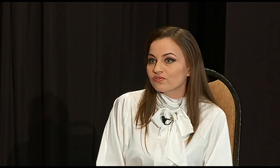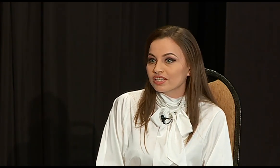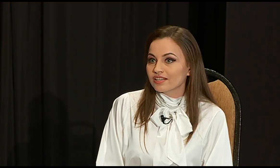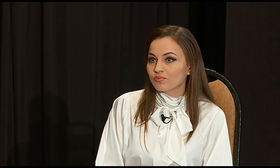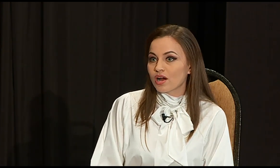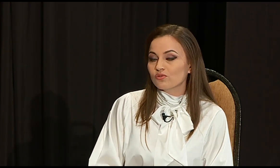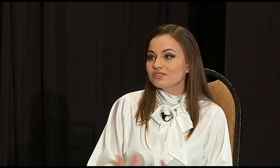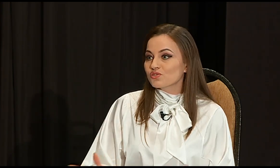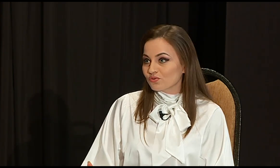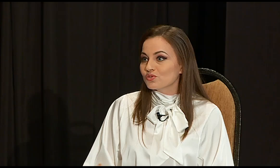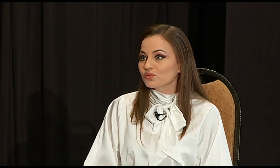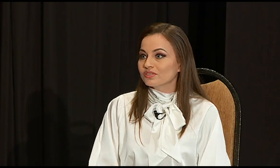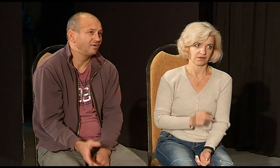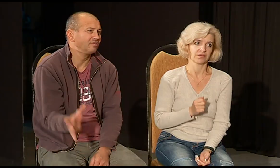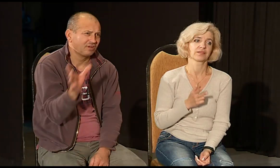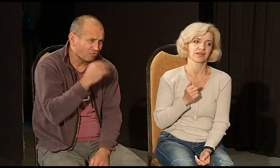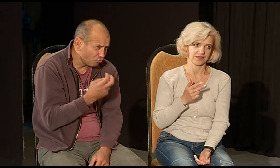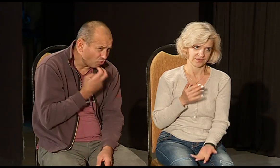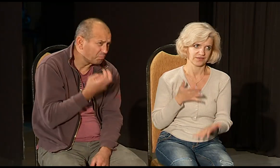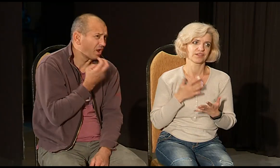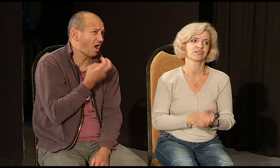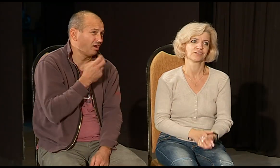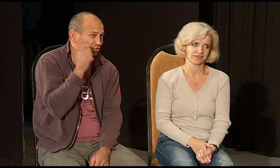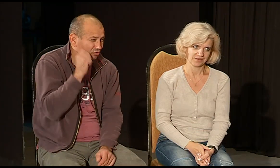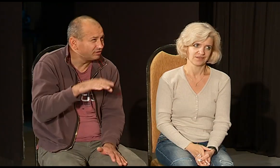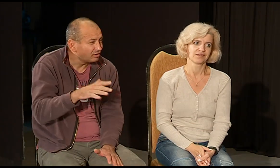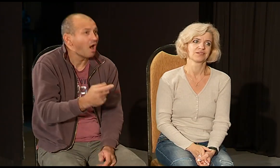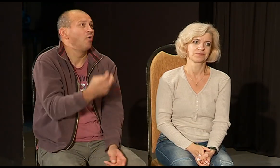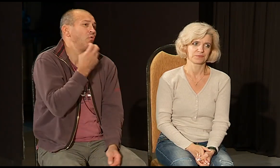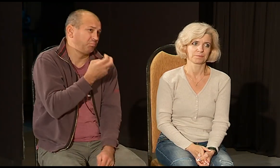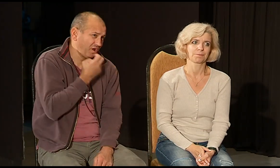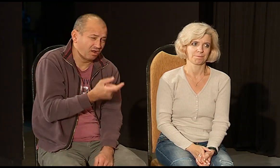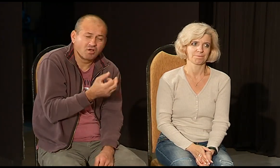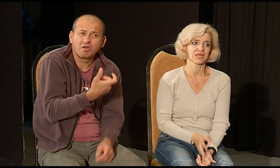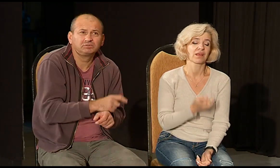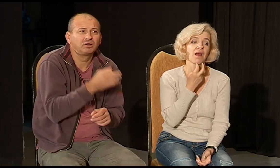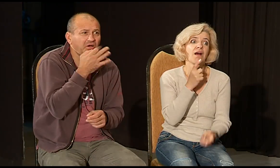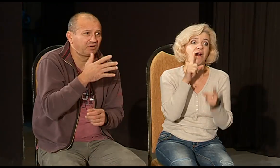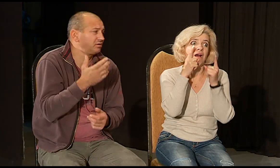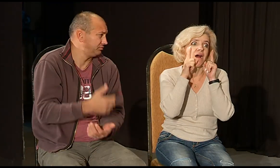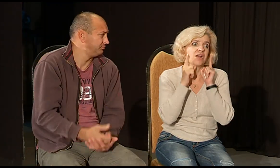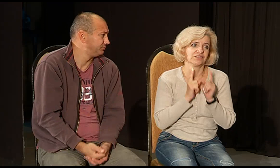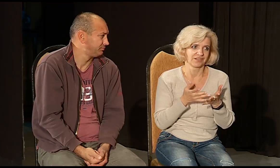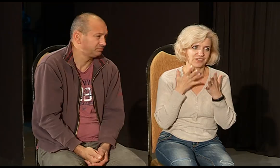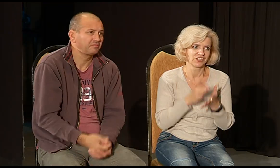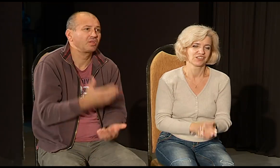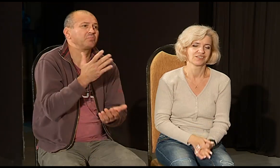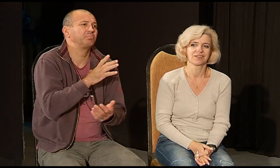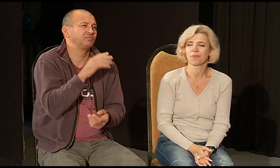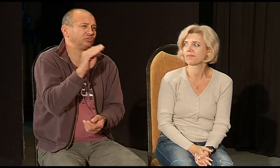clovnii hipoacuzici nu sunt. Toată lumea râdea. La tăi le-a plăcut prestația noastră.